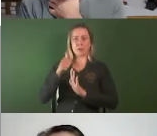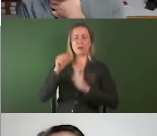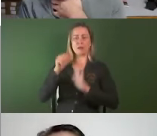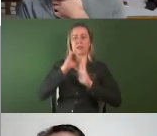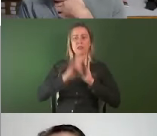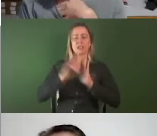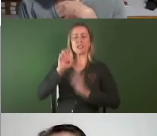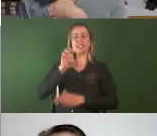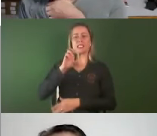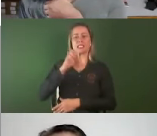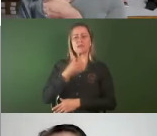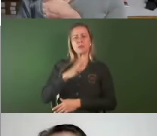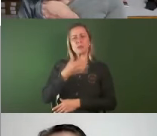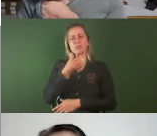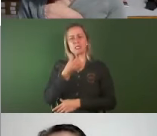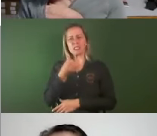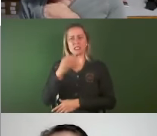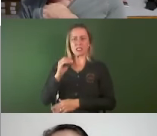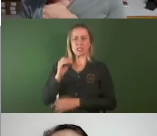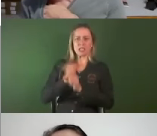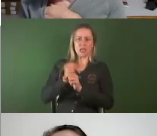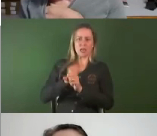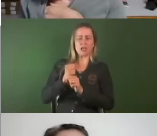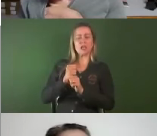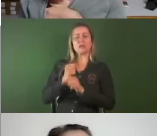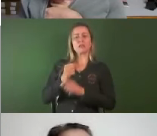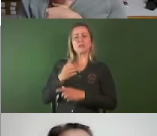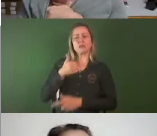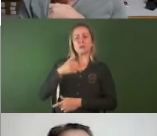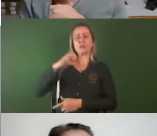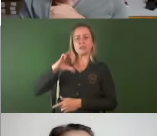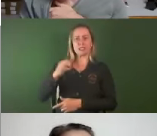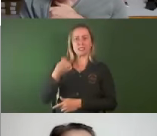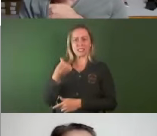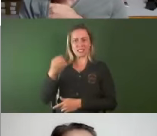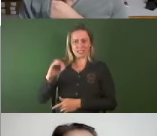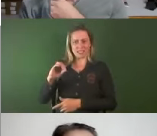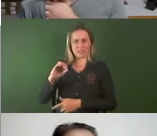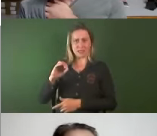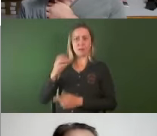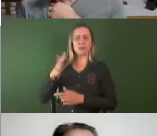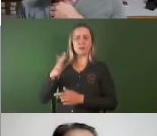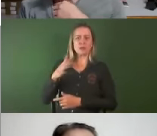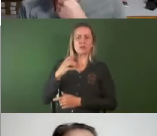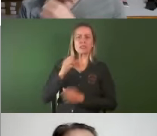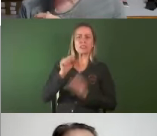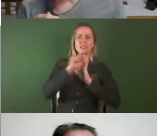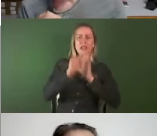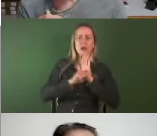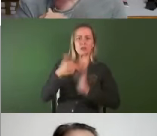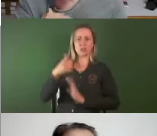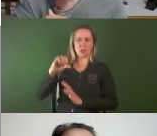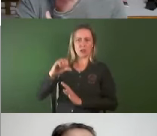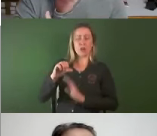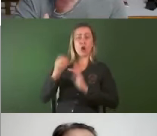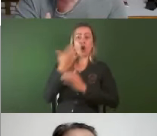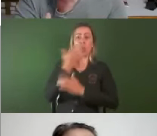século XIX. O Japão se notabiliza por fazer colorização de fotografias, onde